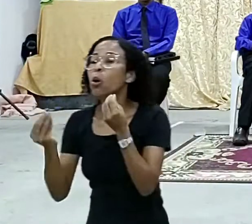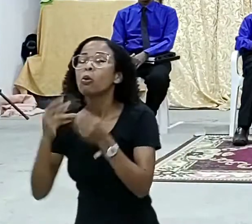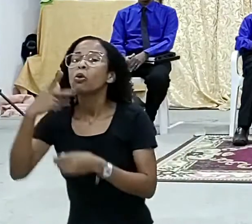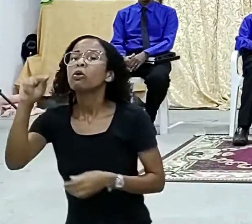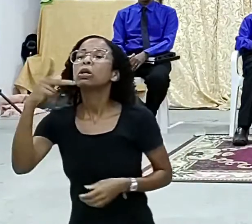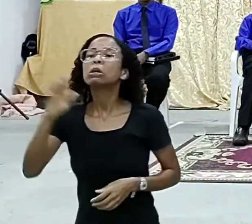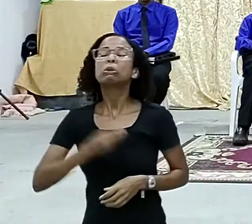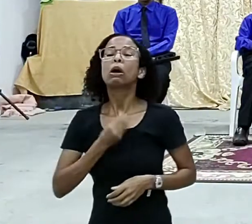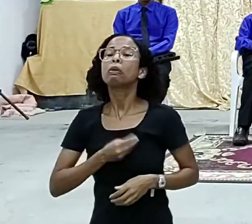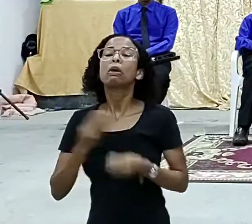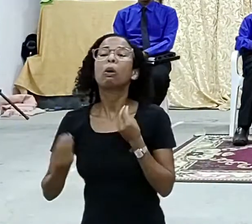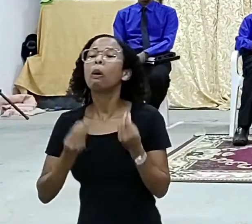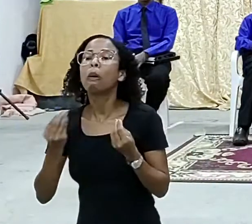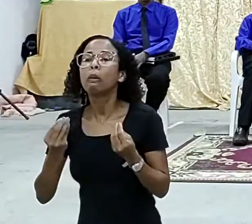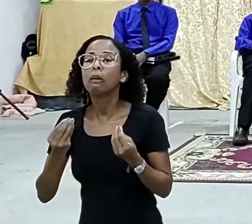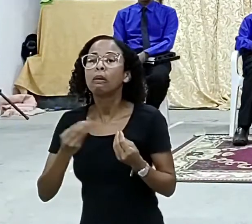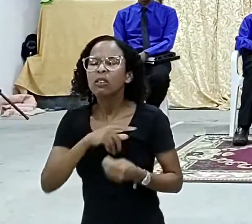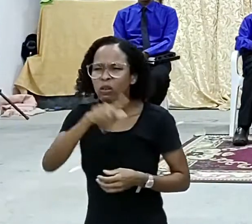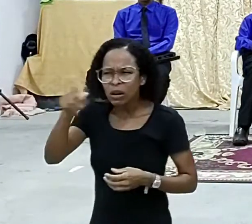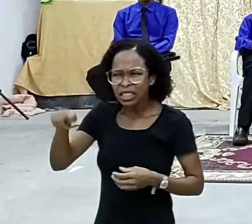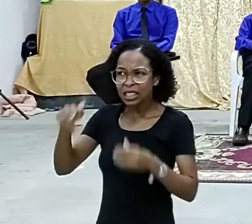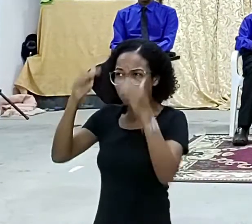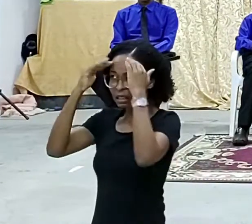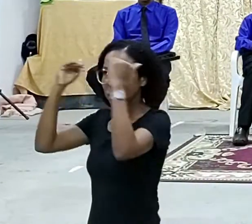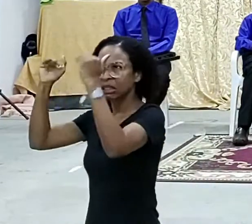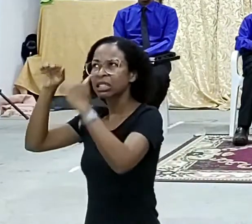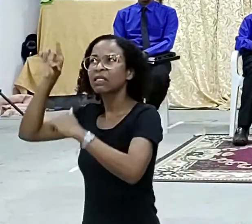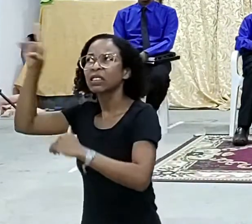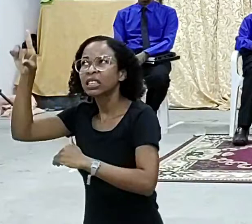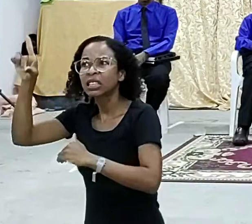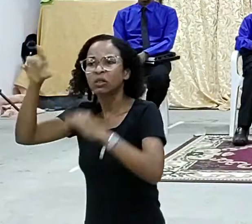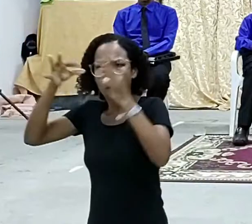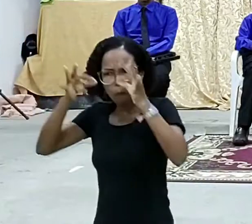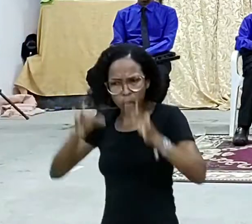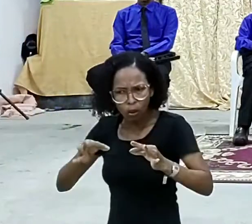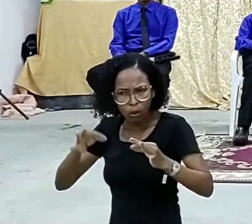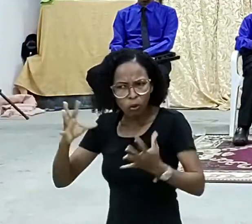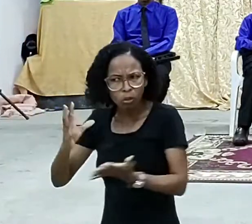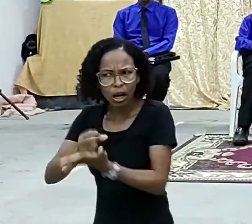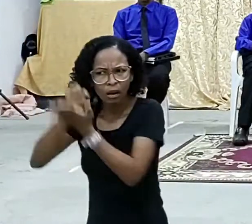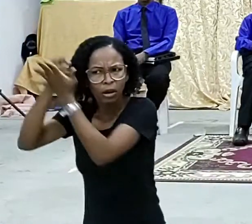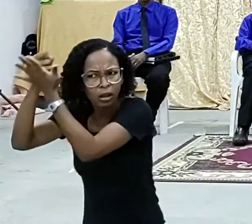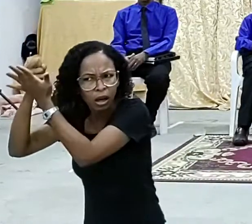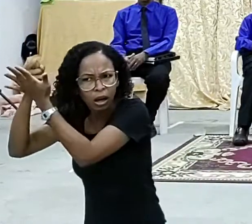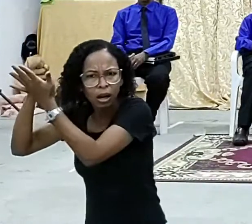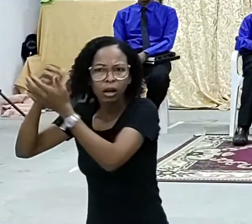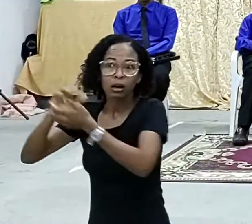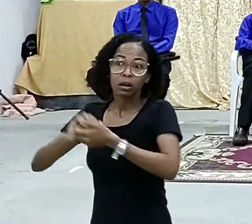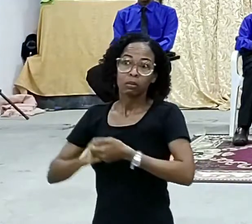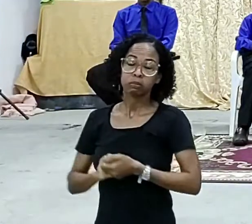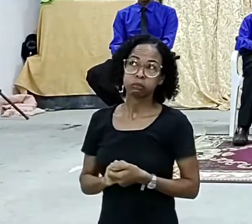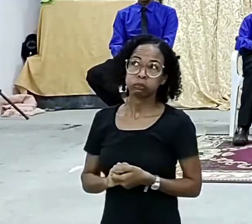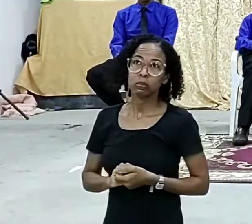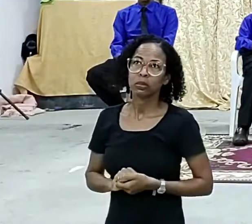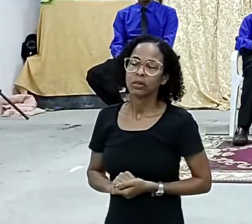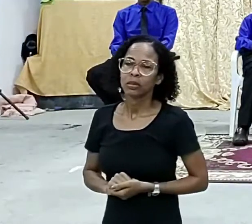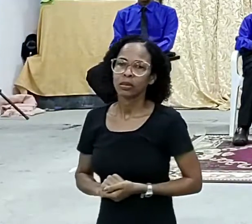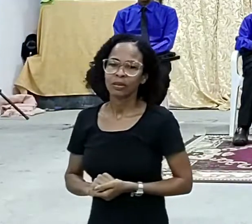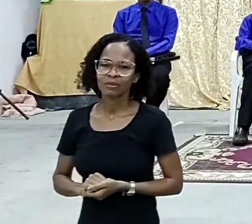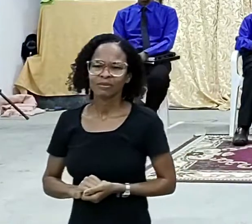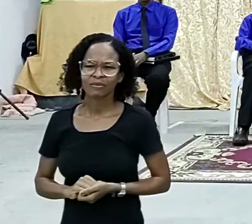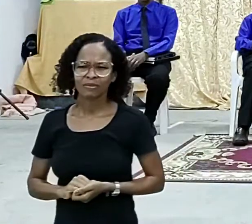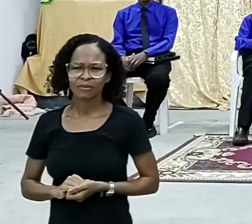achar servindo bem? Eu falo com muita propriedade que